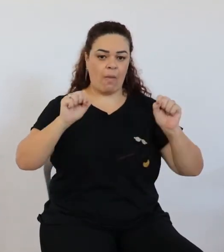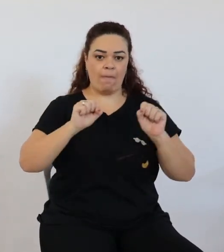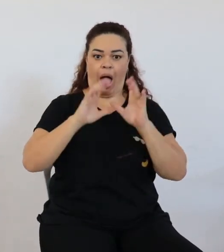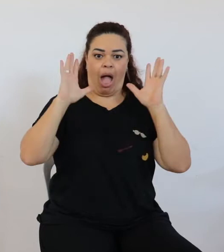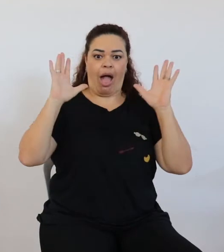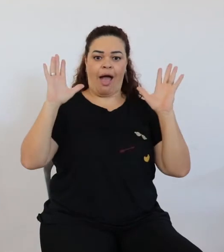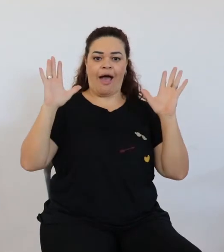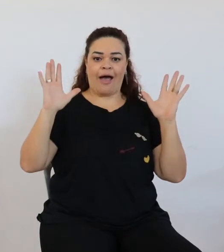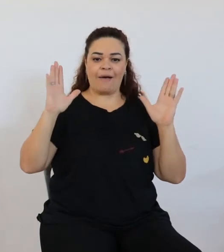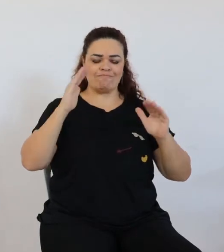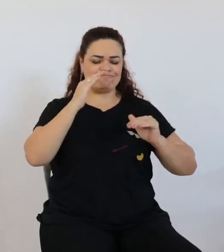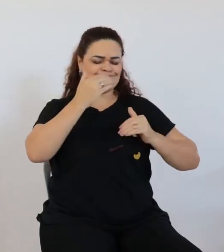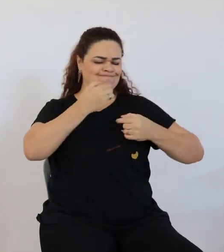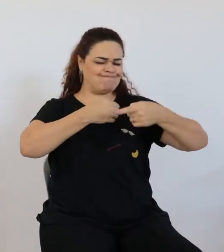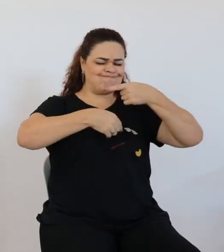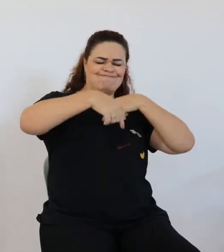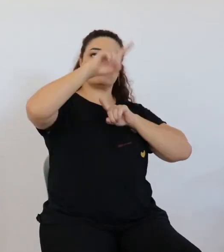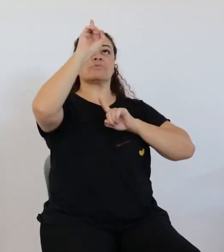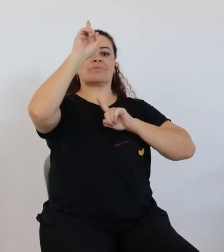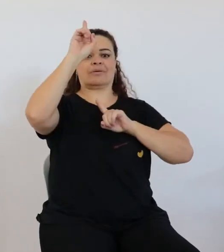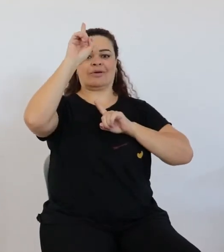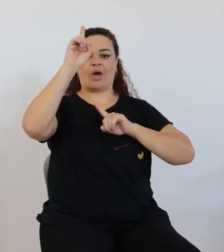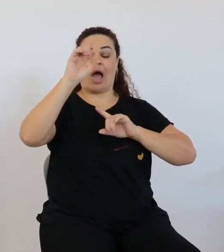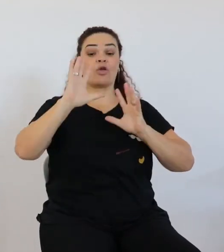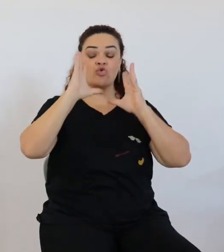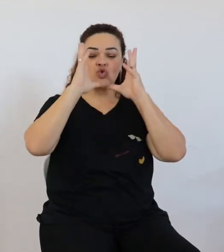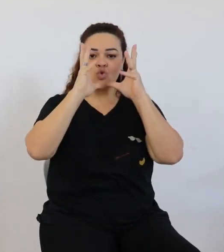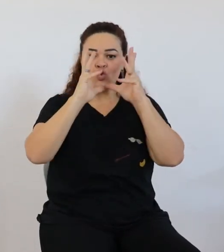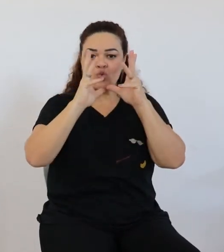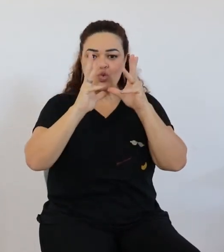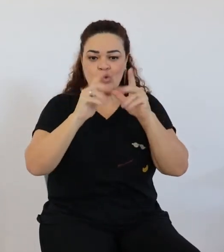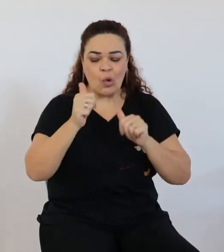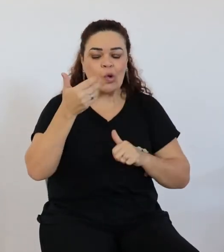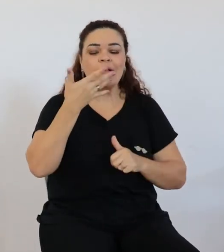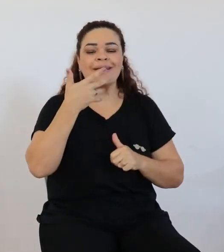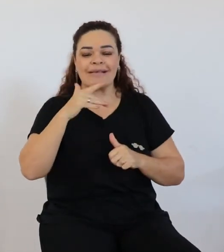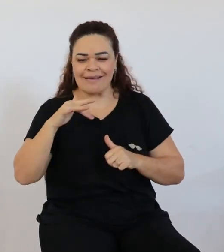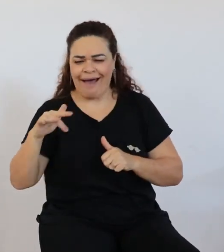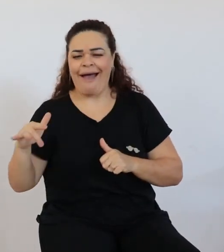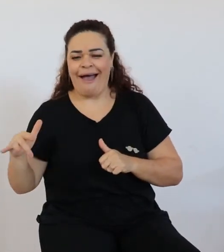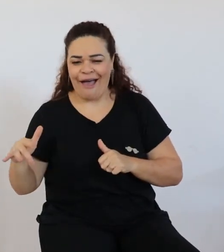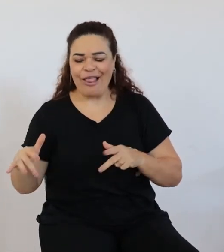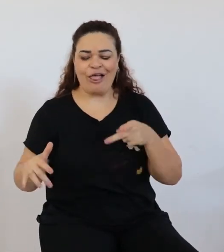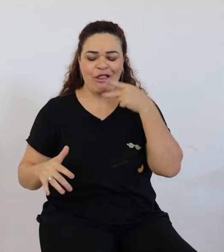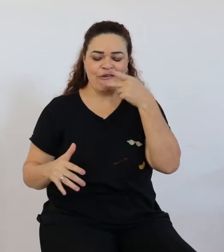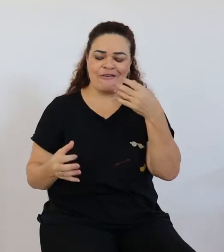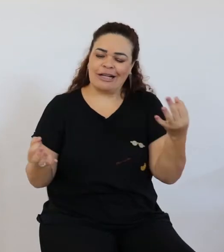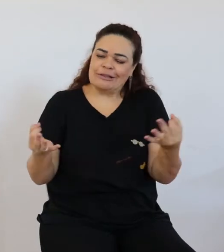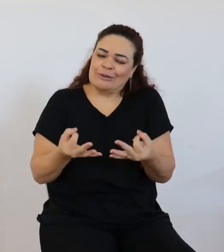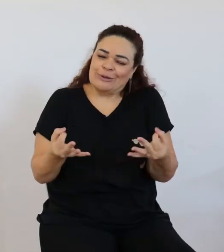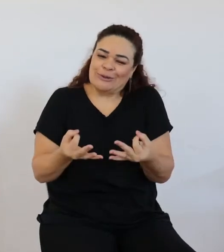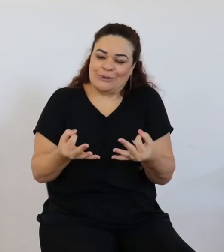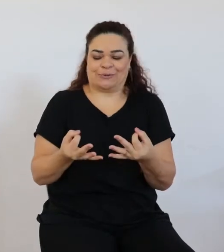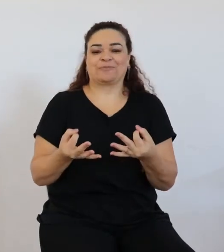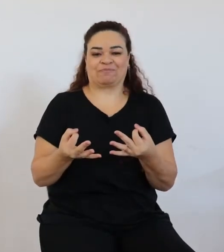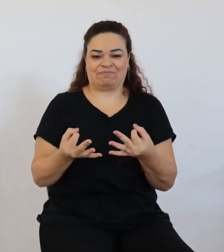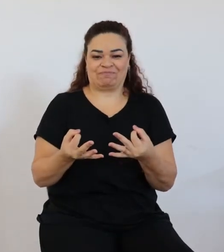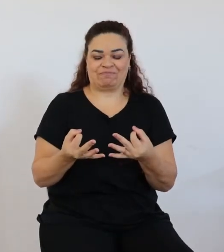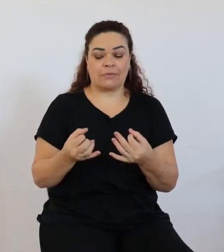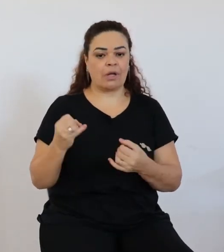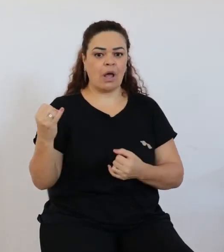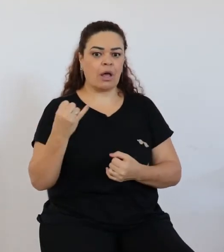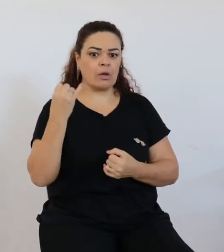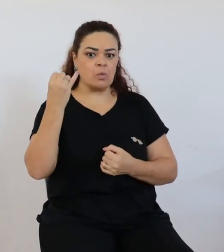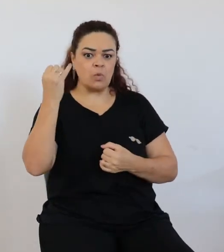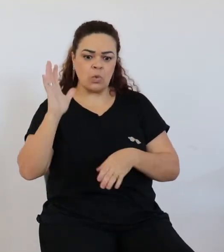as crianças têm que falar corretamente, né? Então é muito importante que a gente procure ajuda, porque